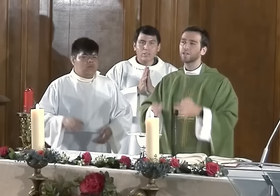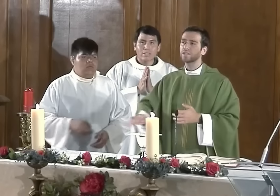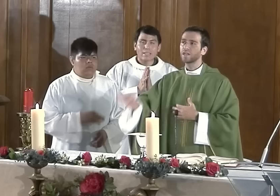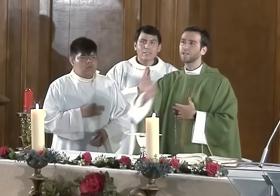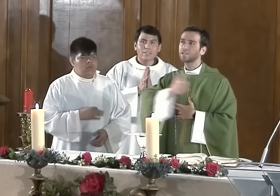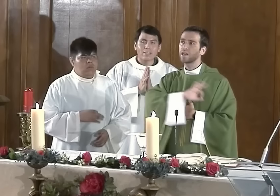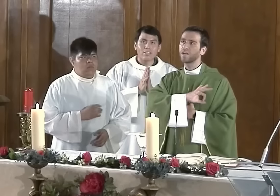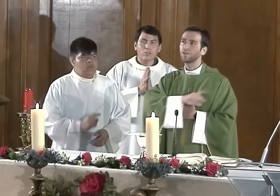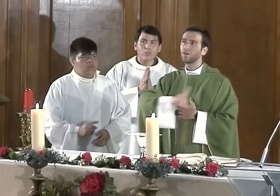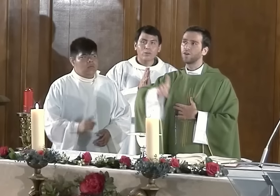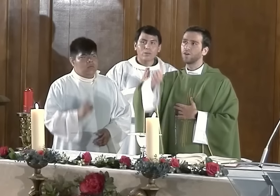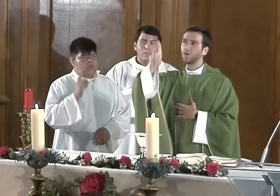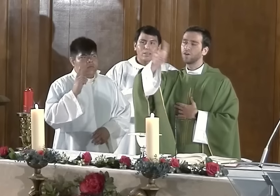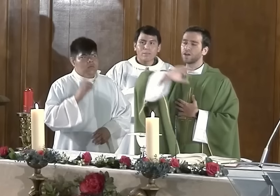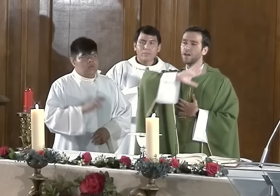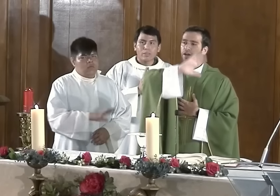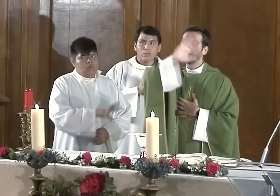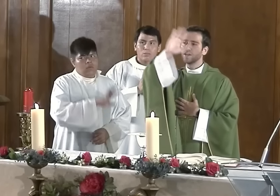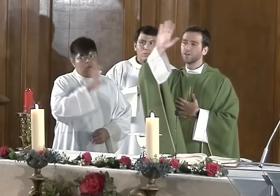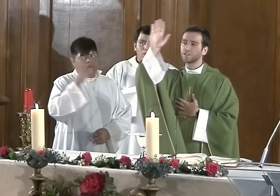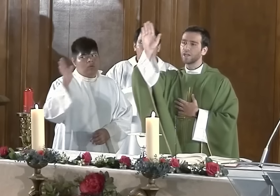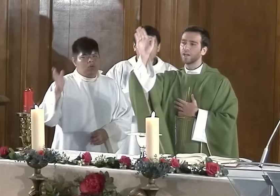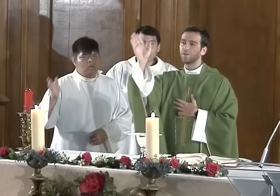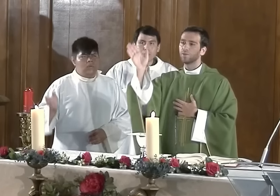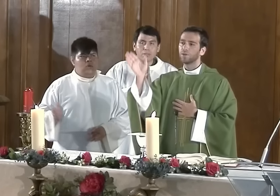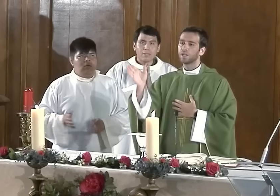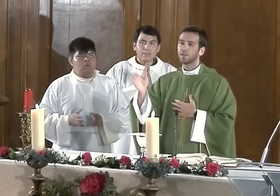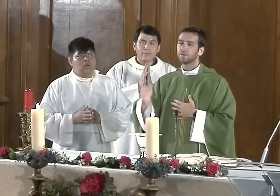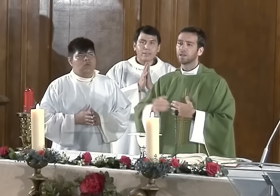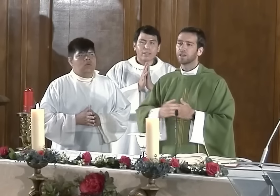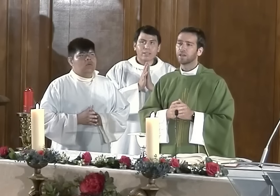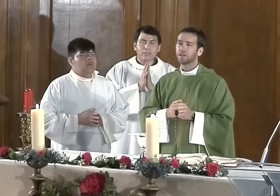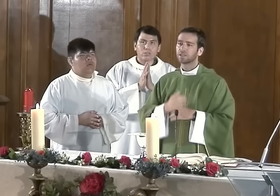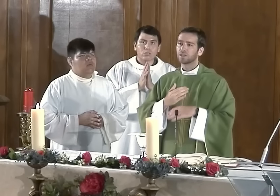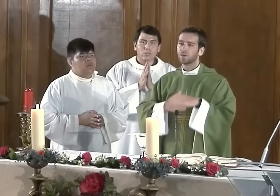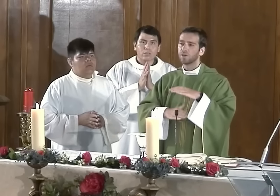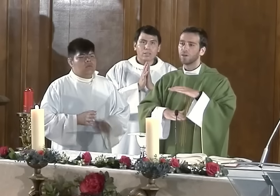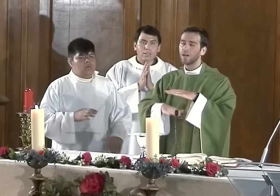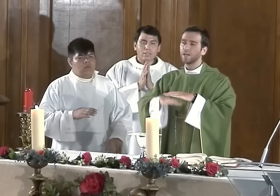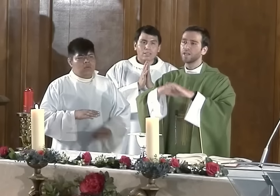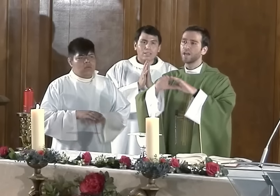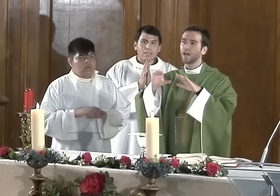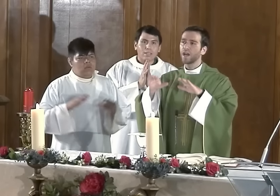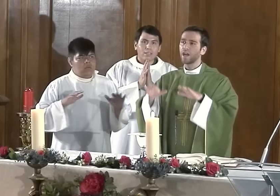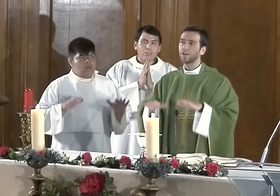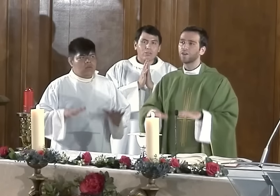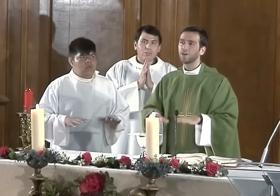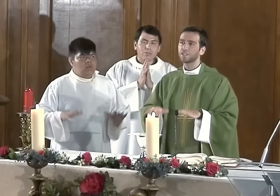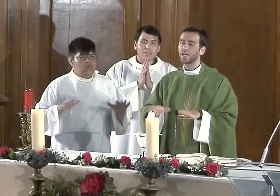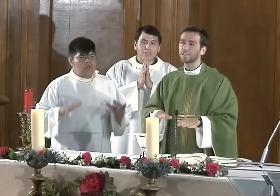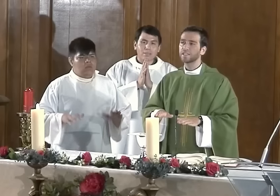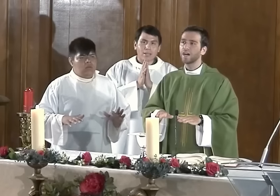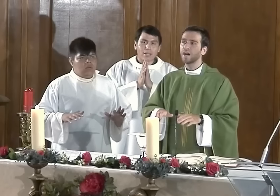el Señor, Dios del universo. Llenos